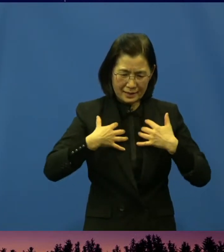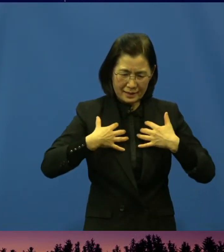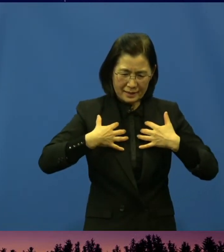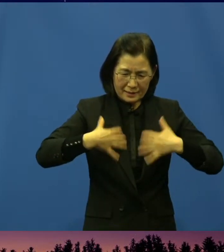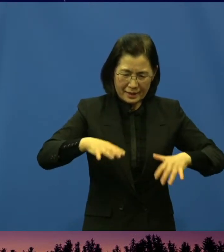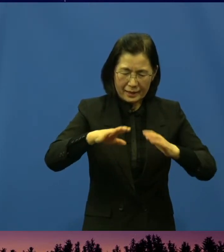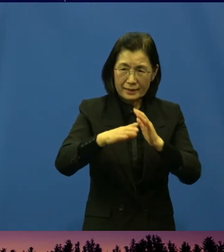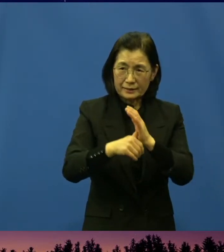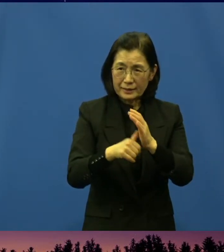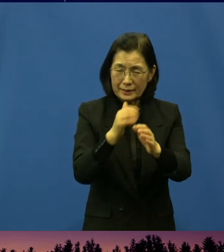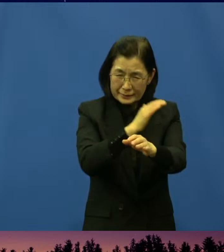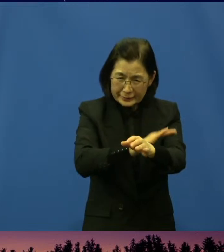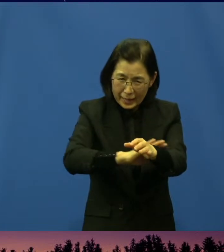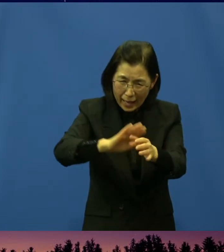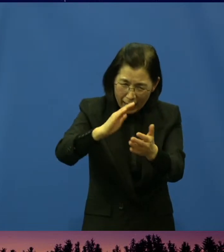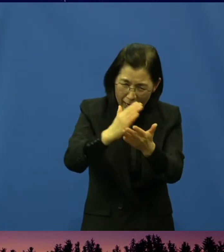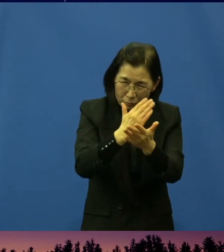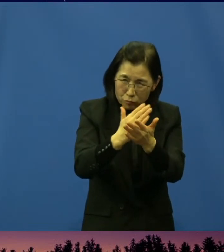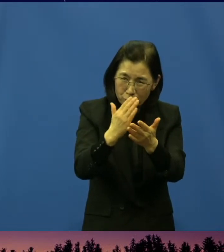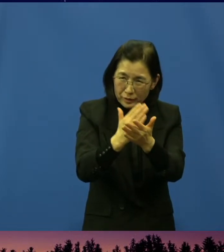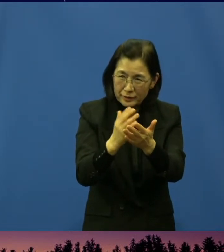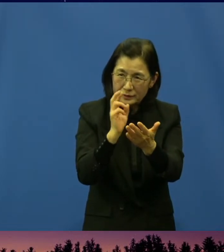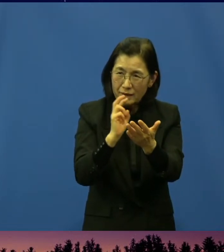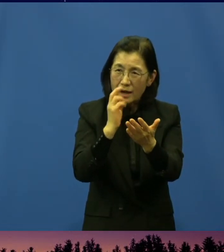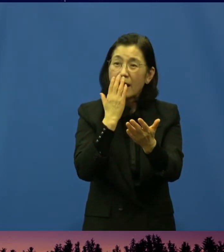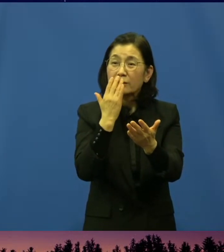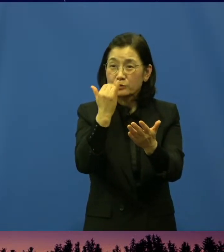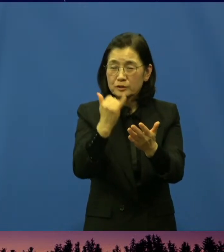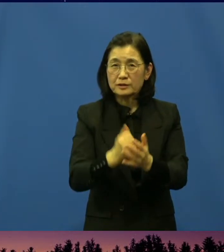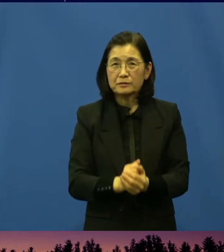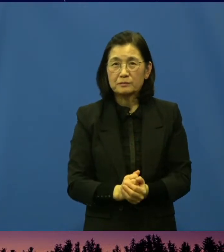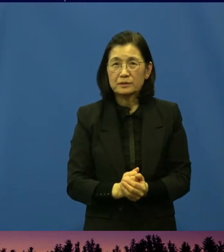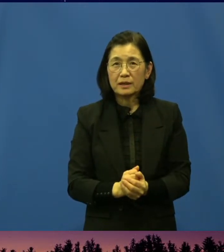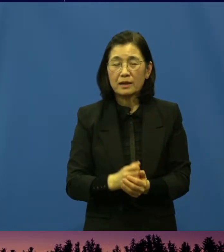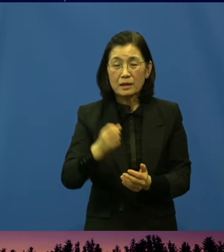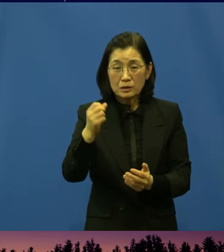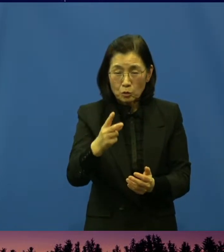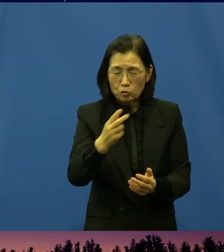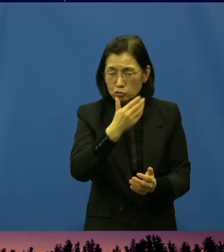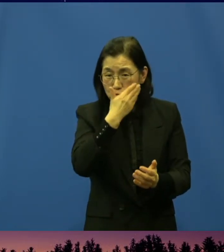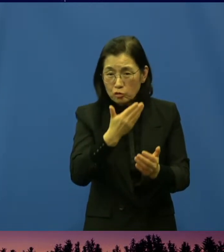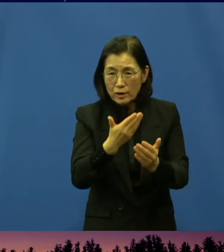그리고 이 시간에 있어 중요한 것은 타이밍이 얼마나 중요하냐.